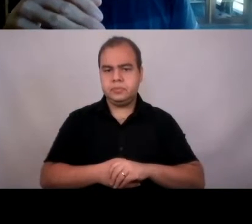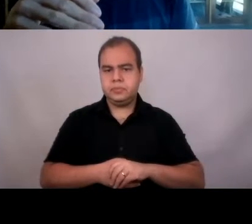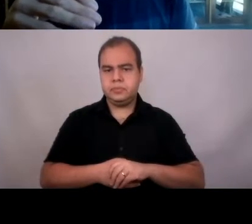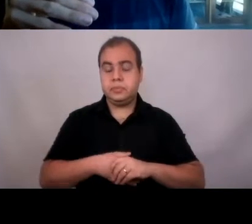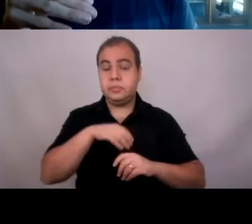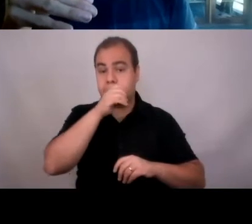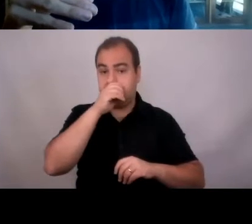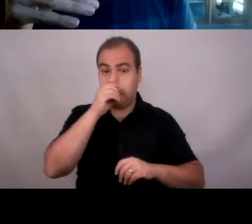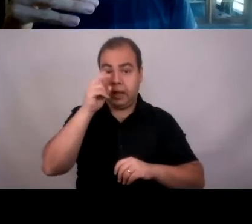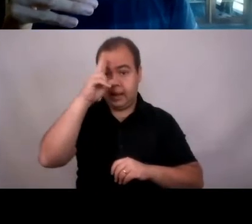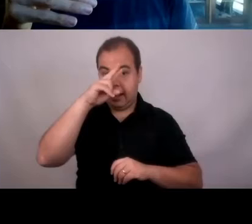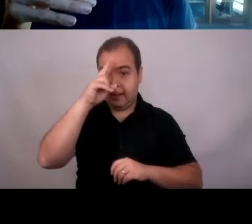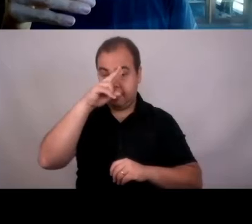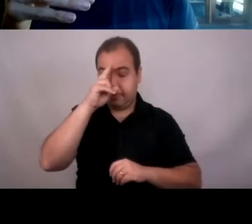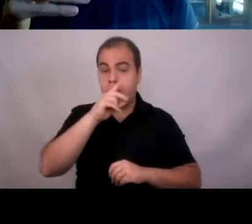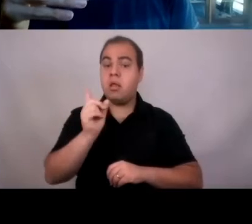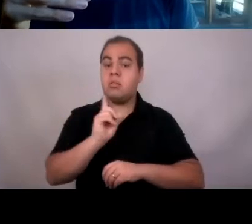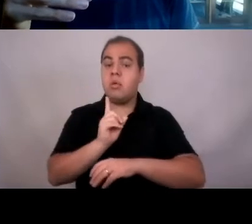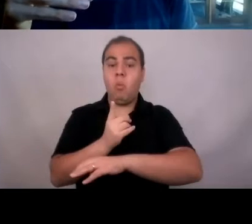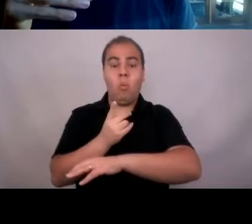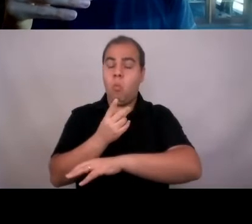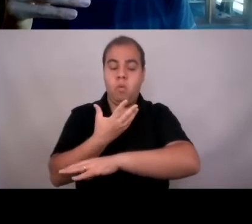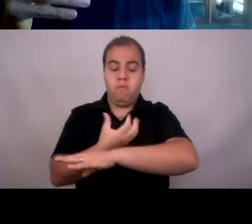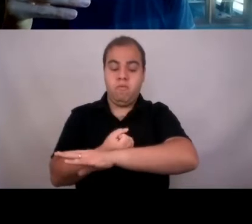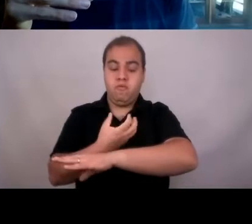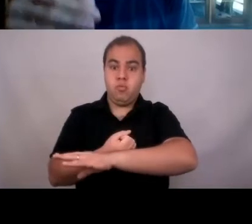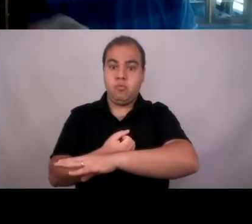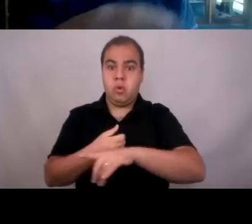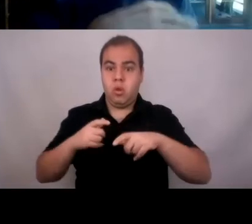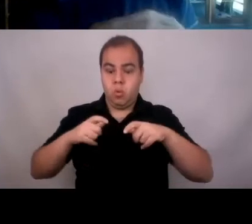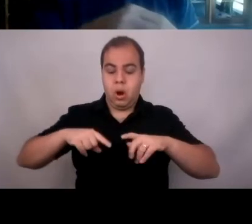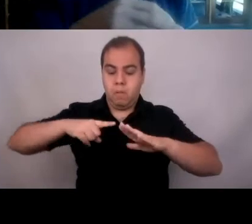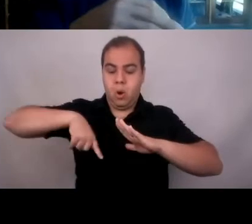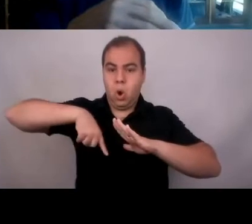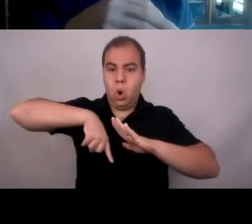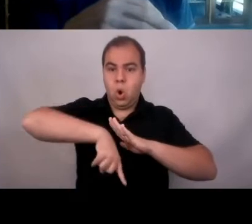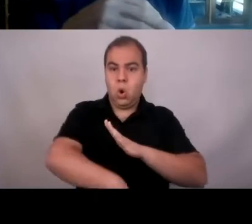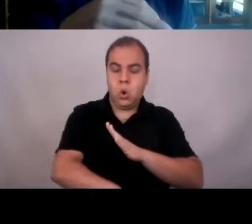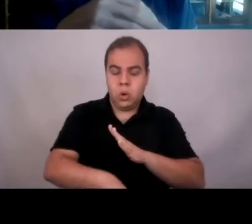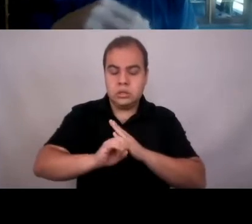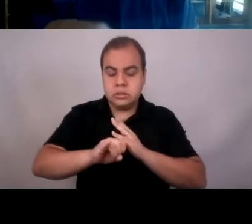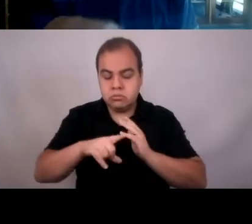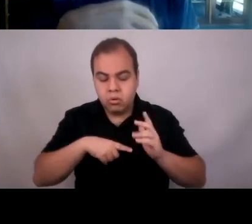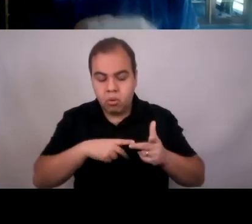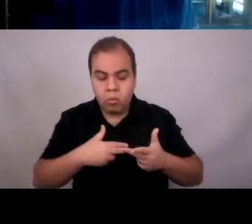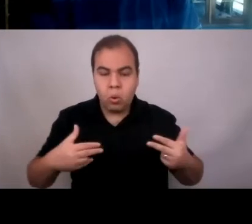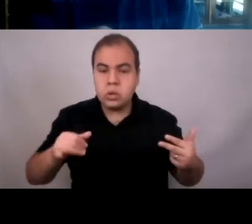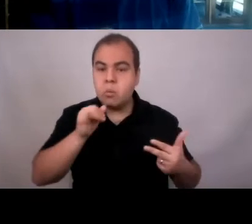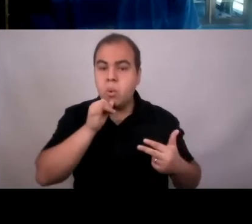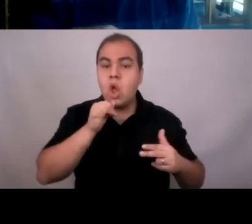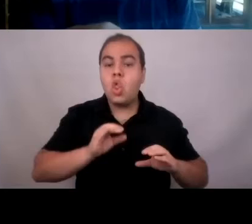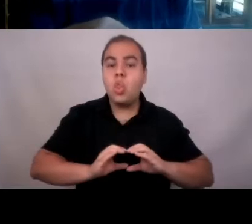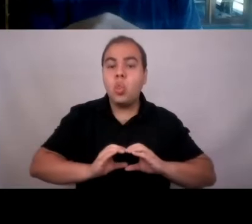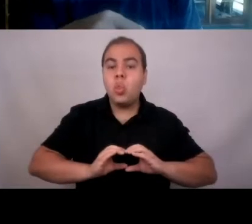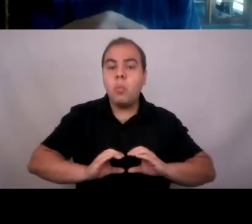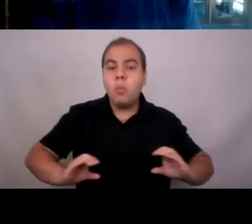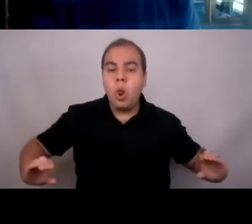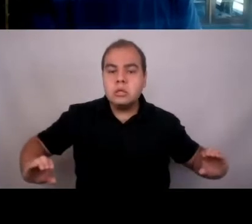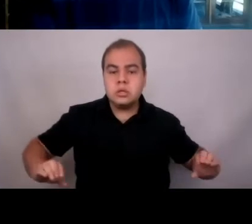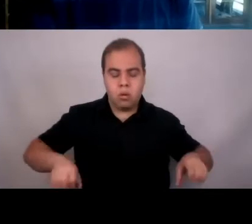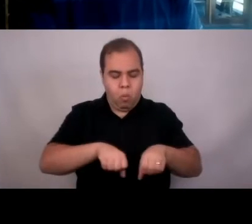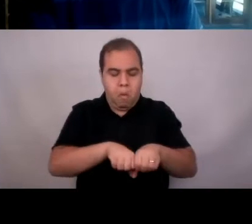Lembrar da gente não infiltrar sobre estruturas subterrâneas, então se tiver alguma tubulação de grande diâmetro